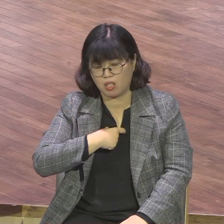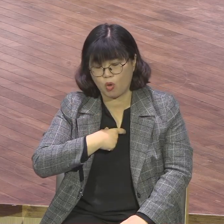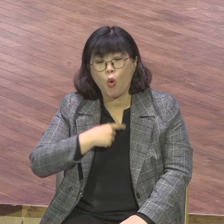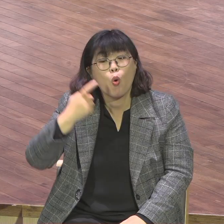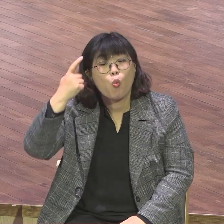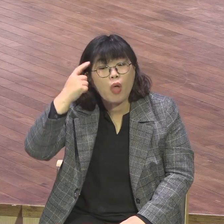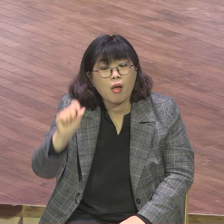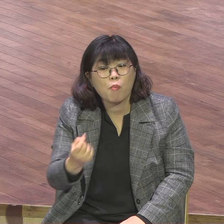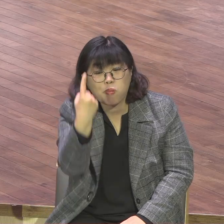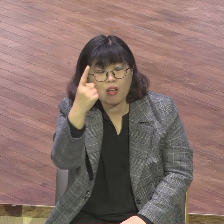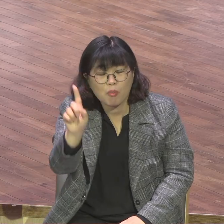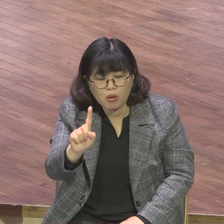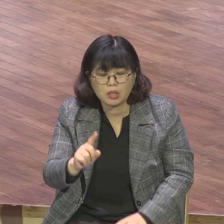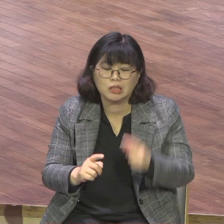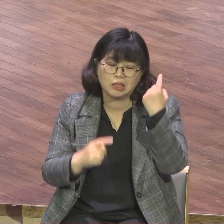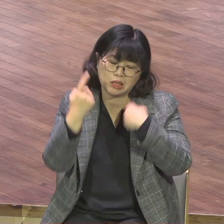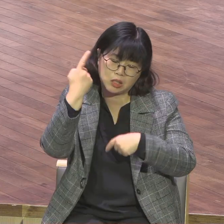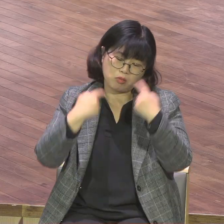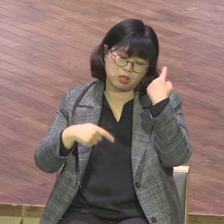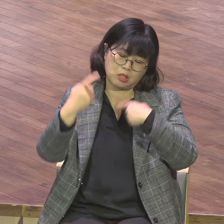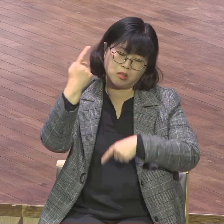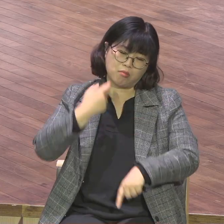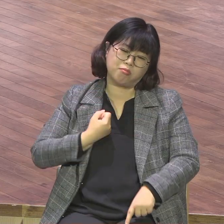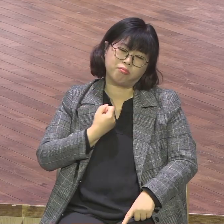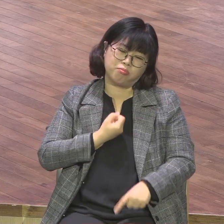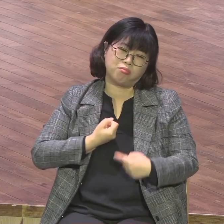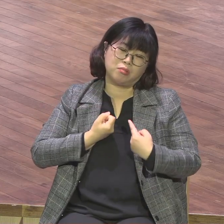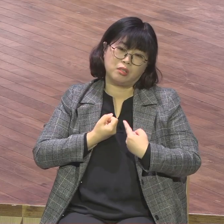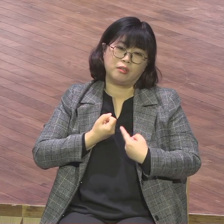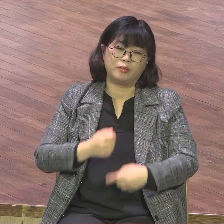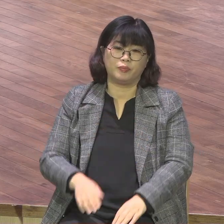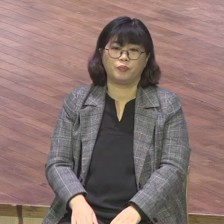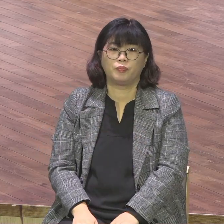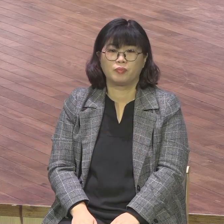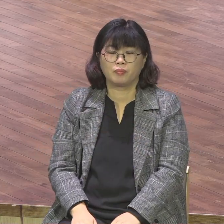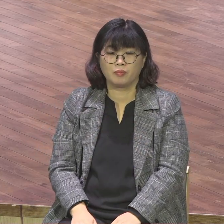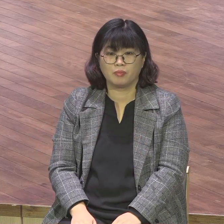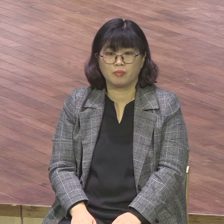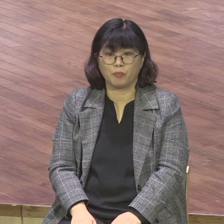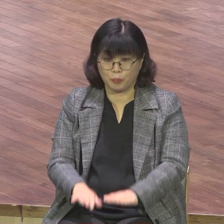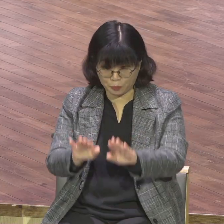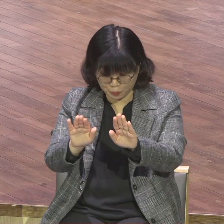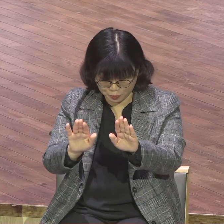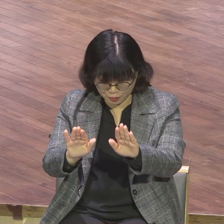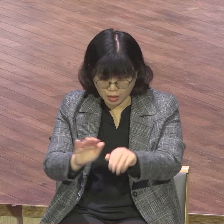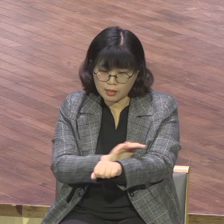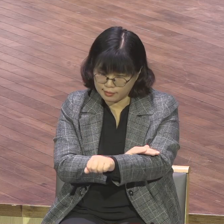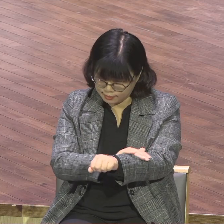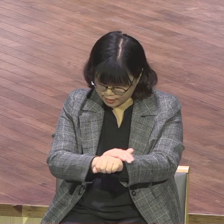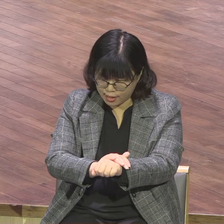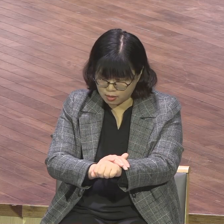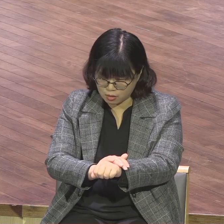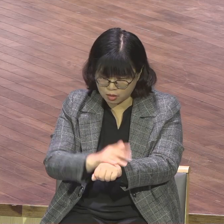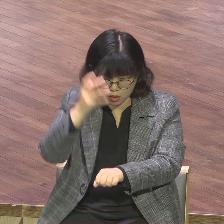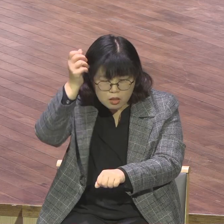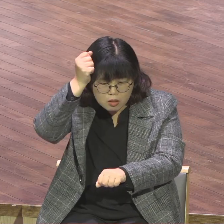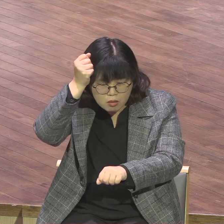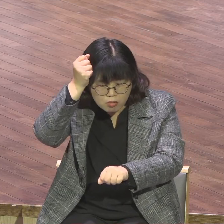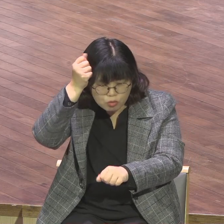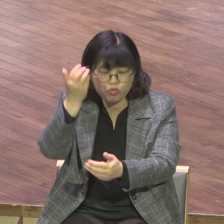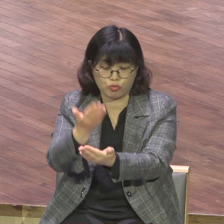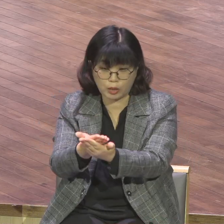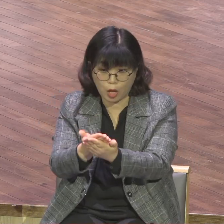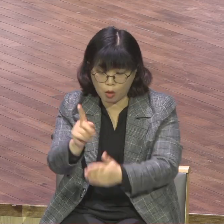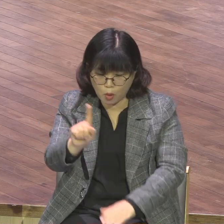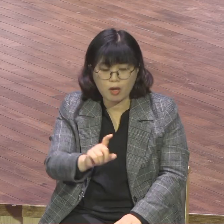세대가 다르다고 20대, 30대, 40대, 50대, 10대마다 세대 문화가 다른데 문화가